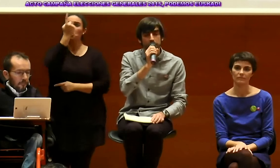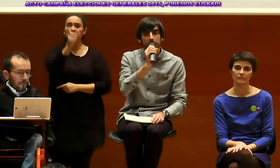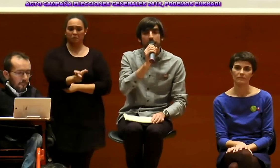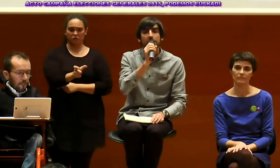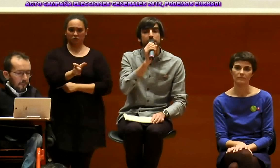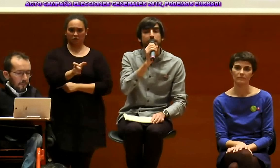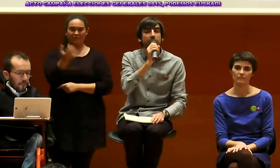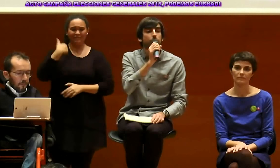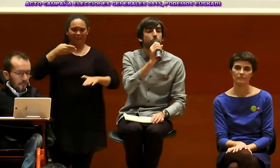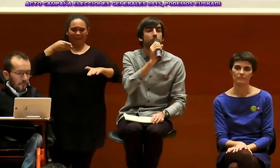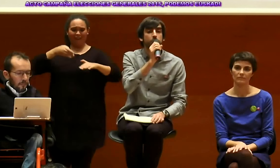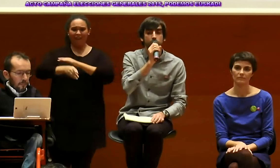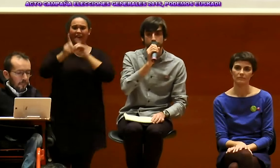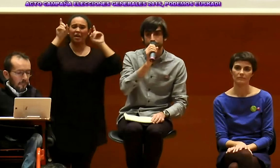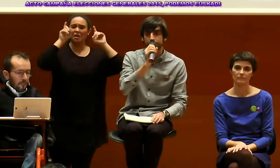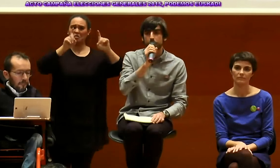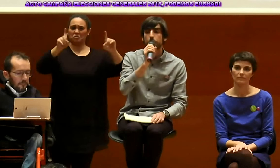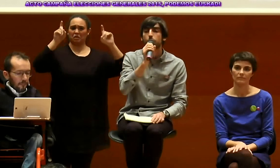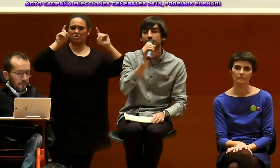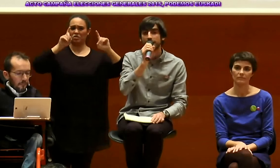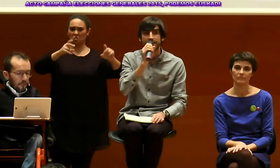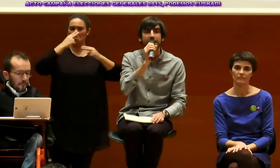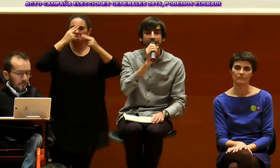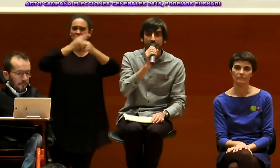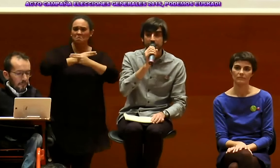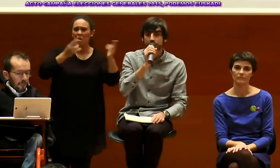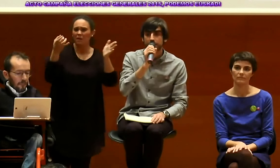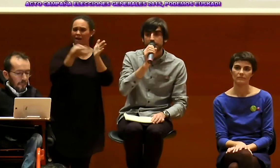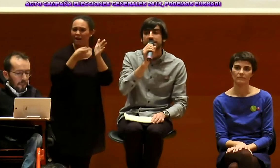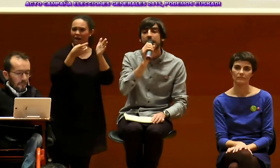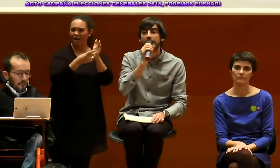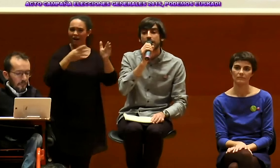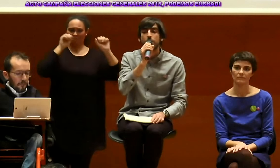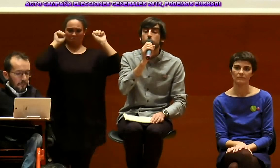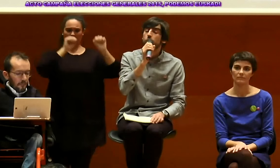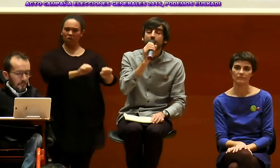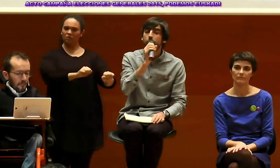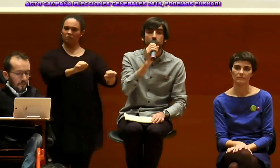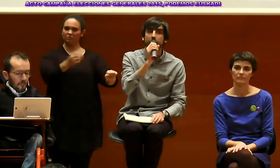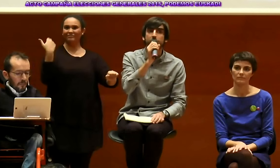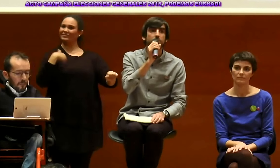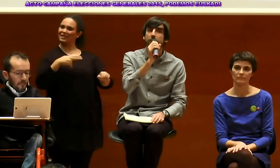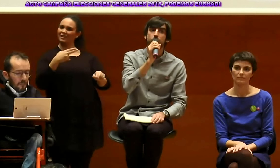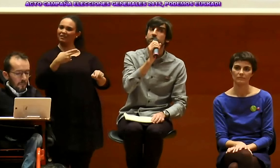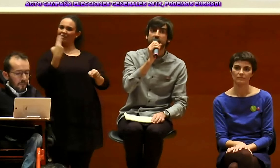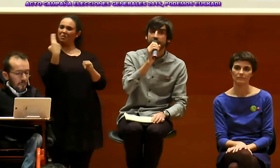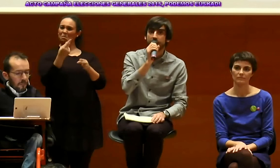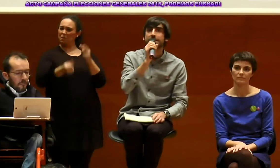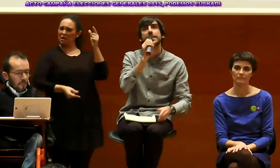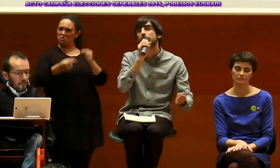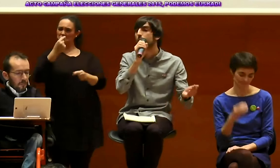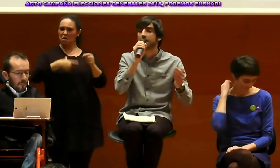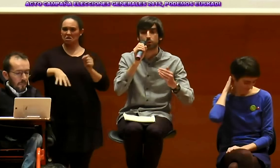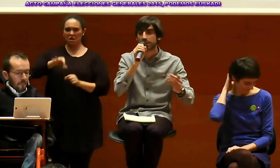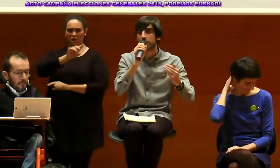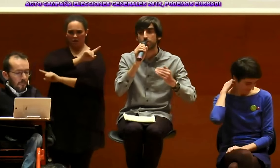persona acceda a una educación pública de calidad, está no tomando una decisión presupuestaria que